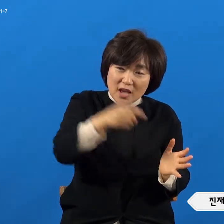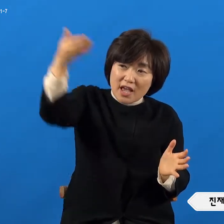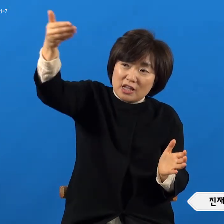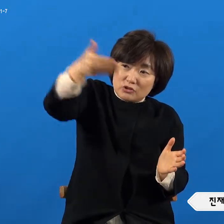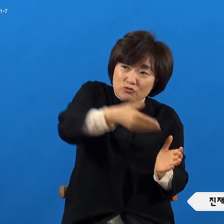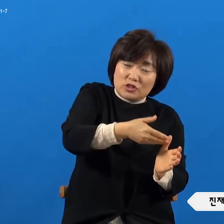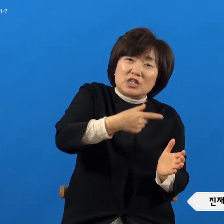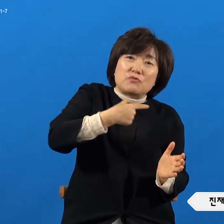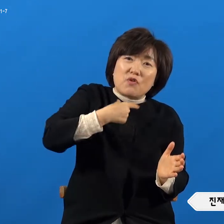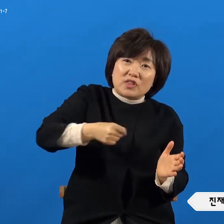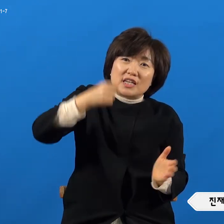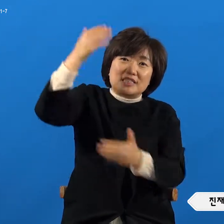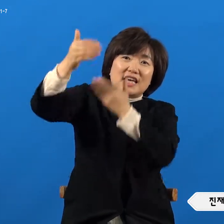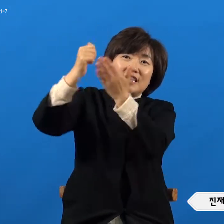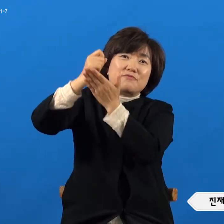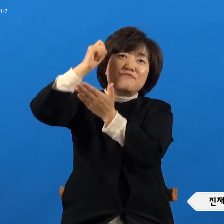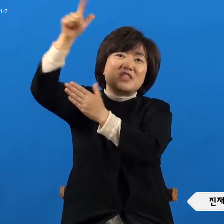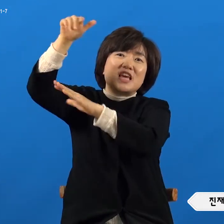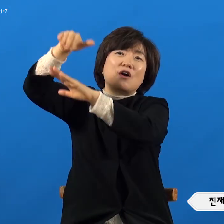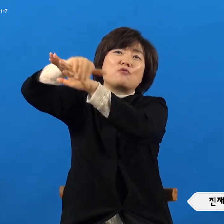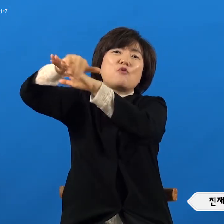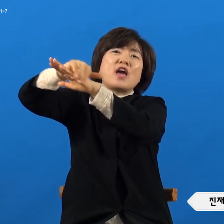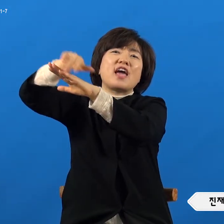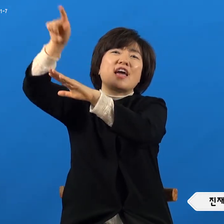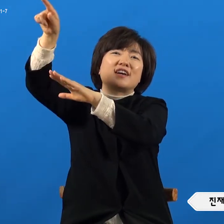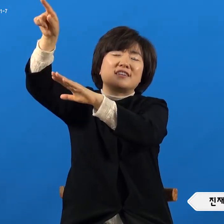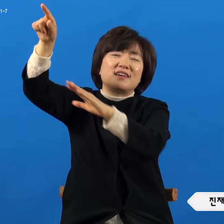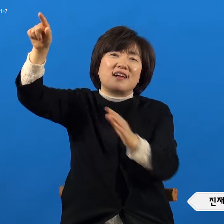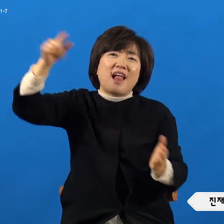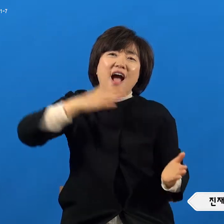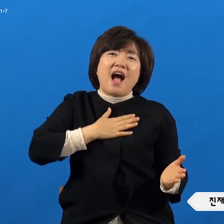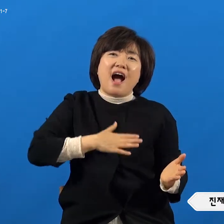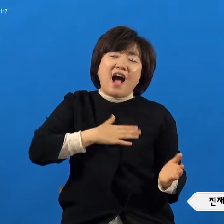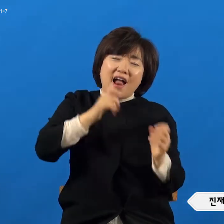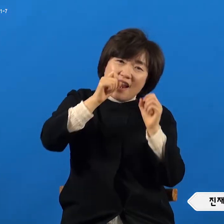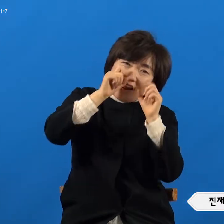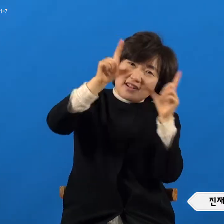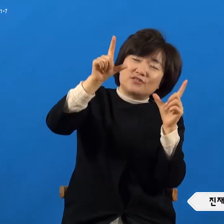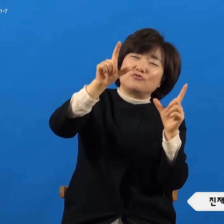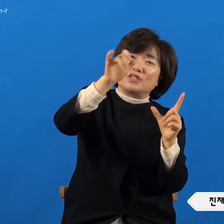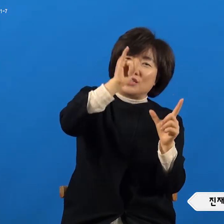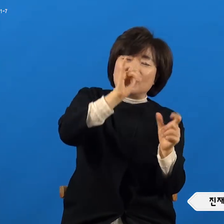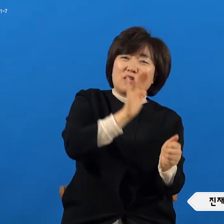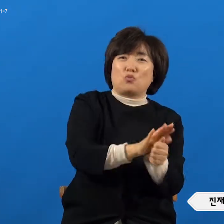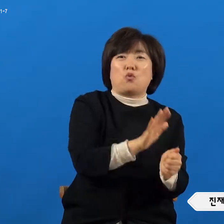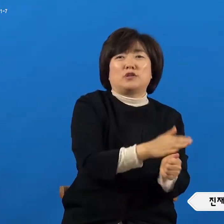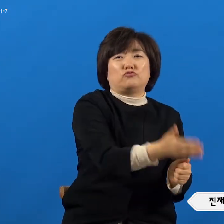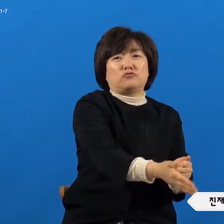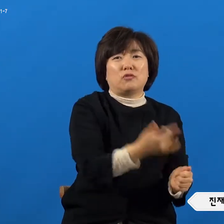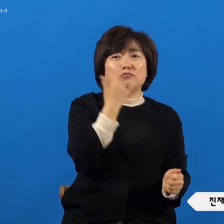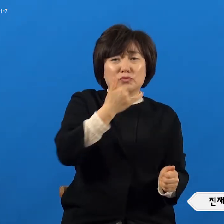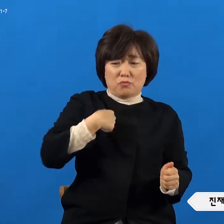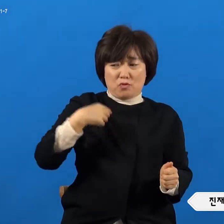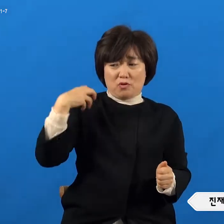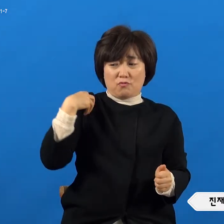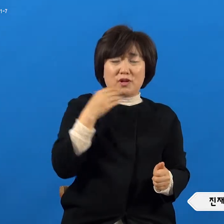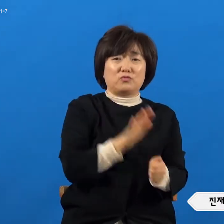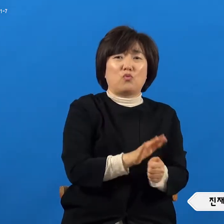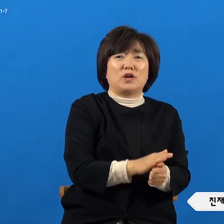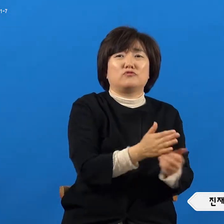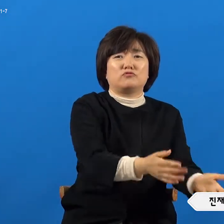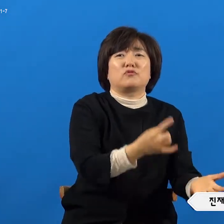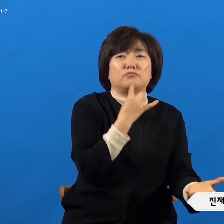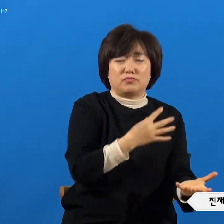알 수 있도록 돕는 것이 진정한 비전을 심는 일이 아닌가라는